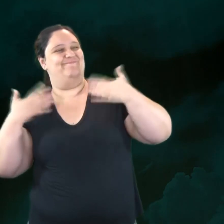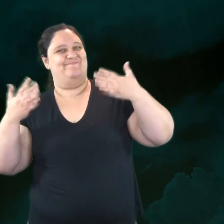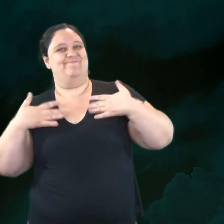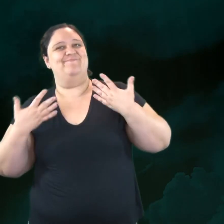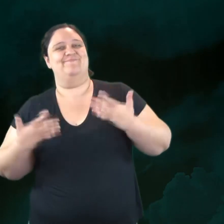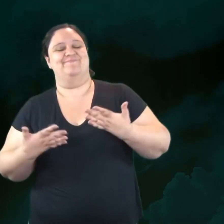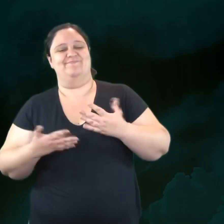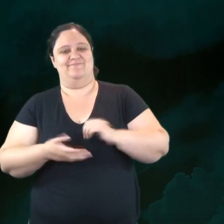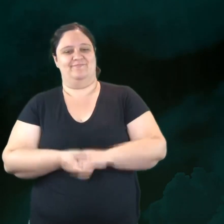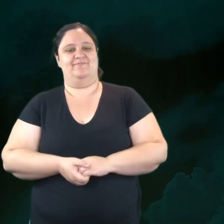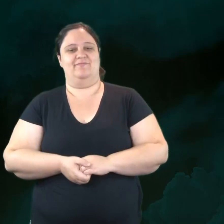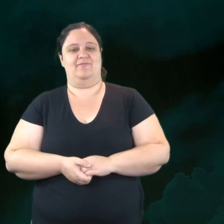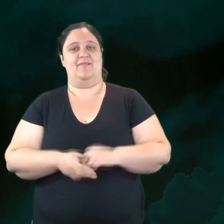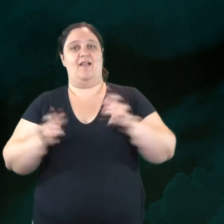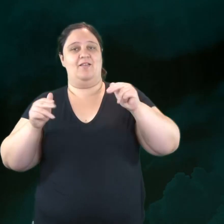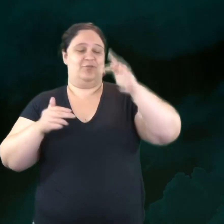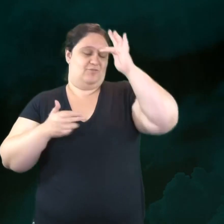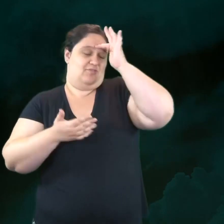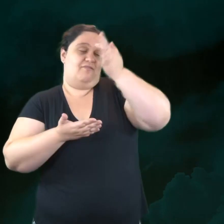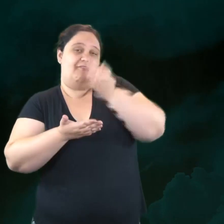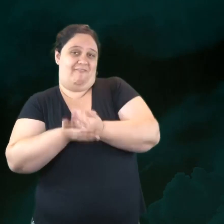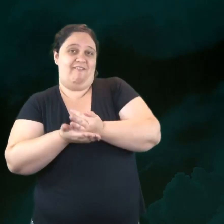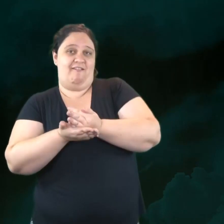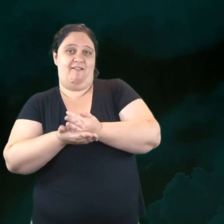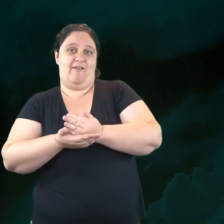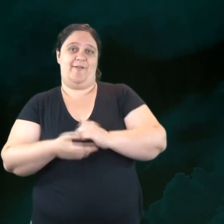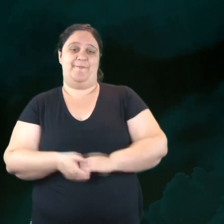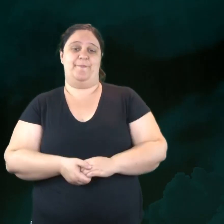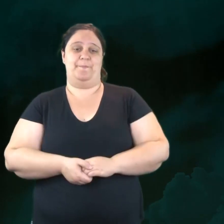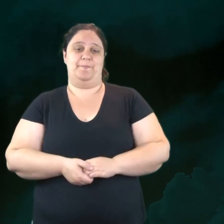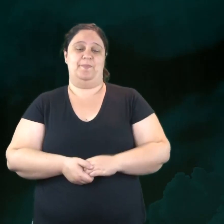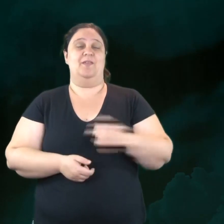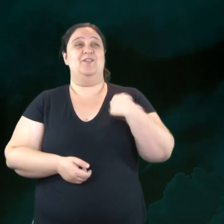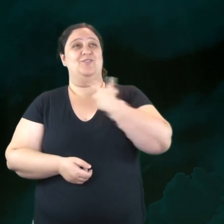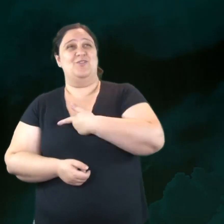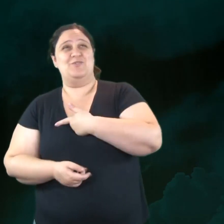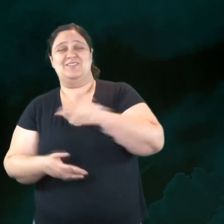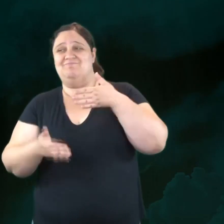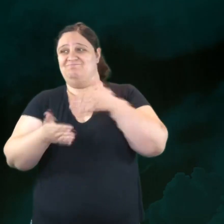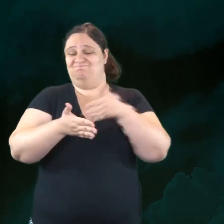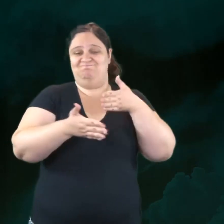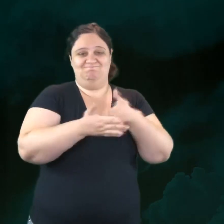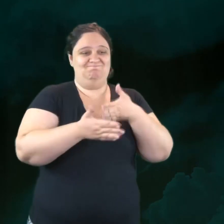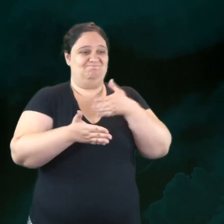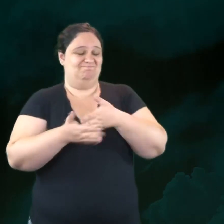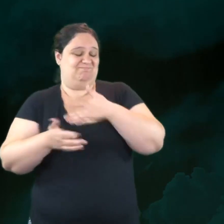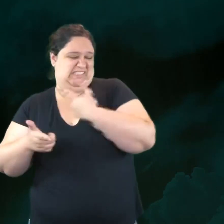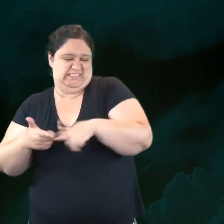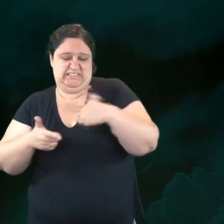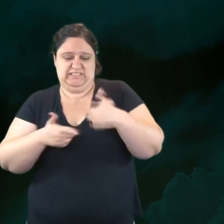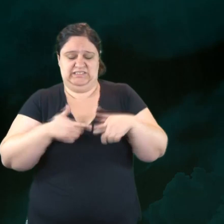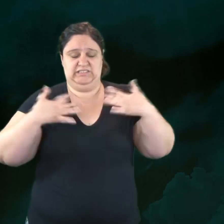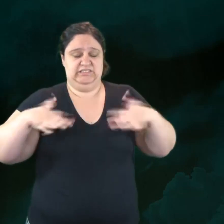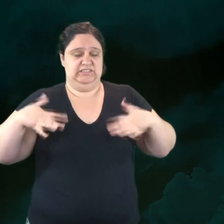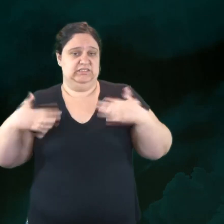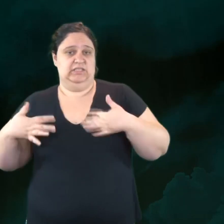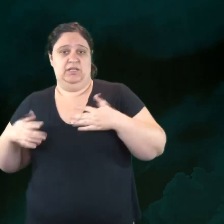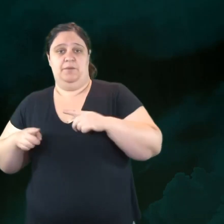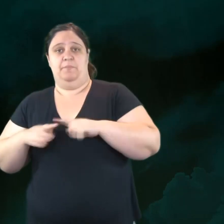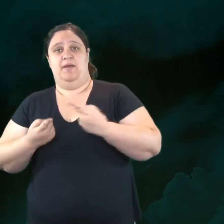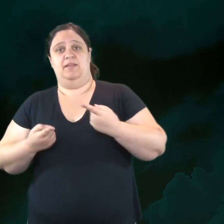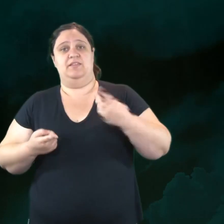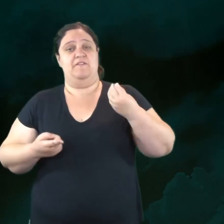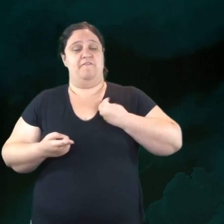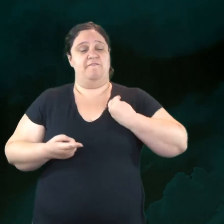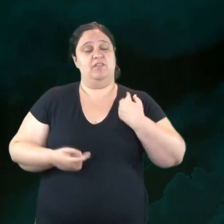Acerca de vós pela vossa fé, apesar de todas as nossas privações e tribulações, porque agora vivemos, se é que